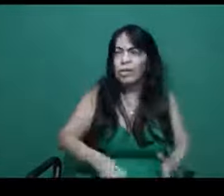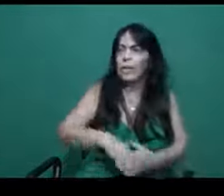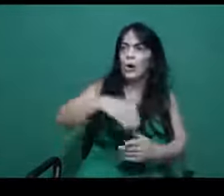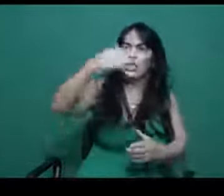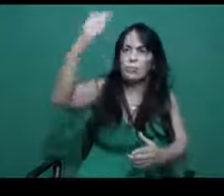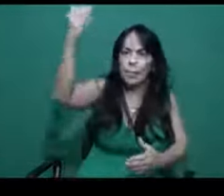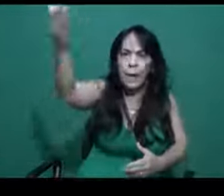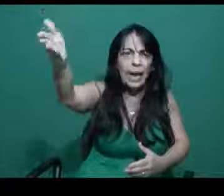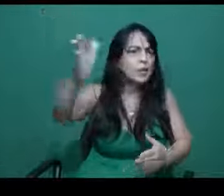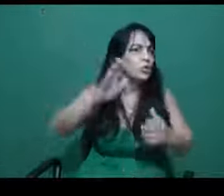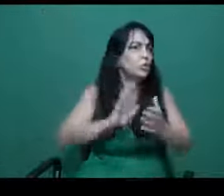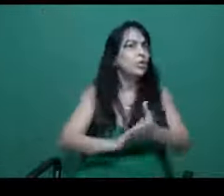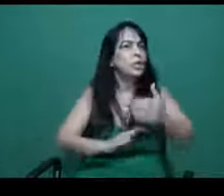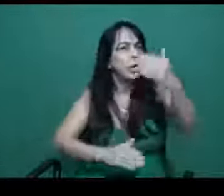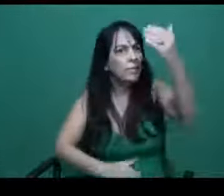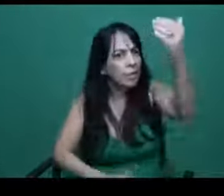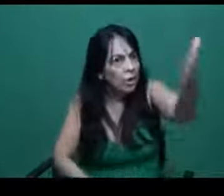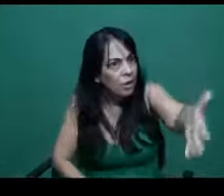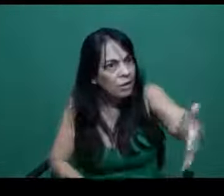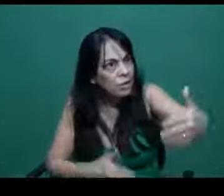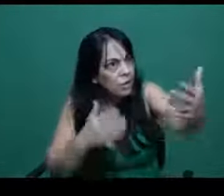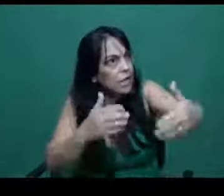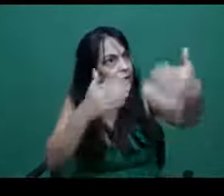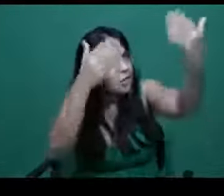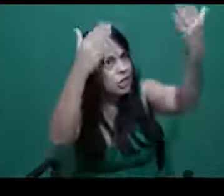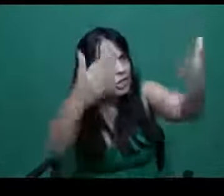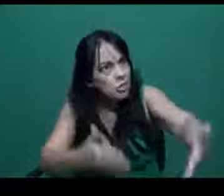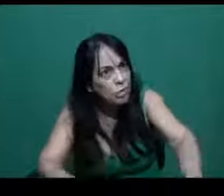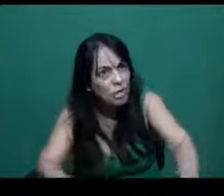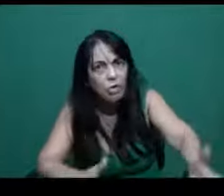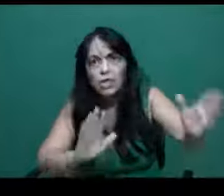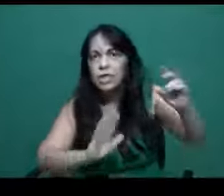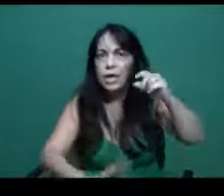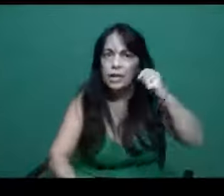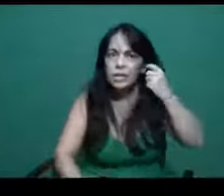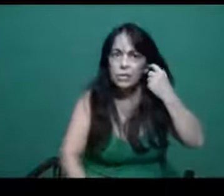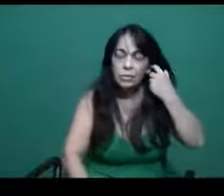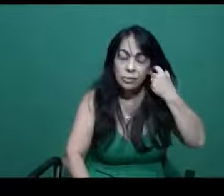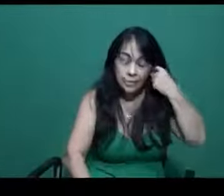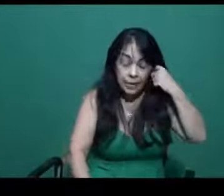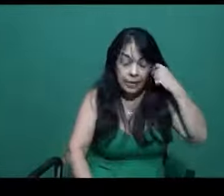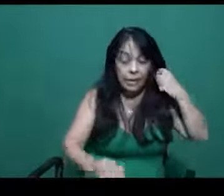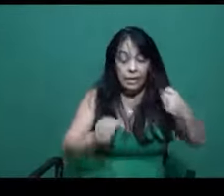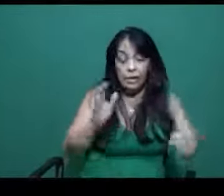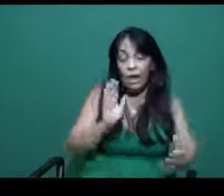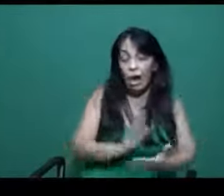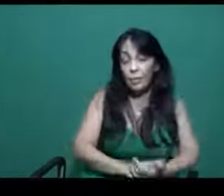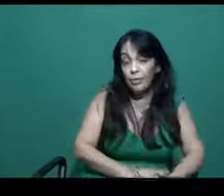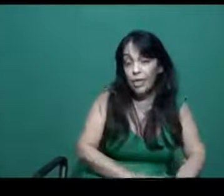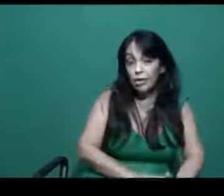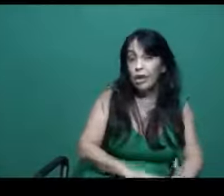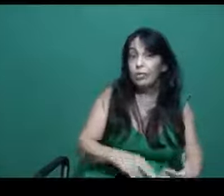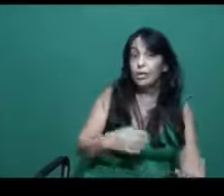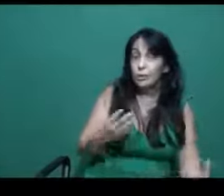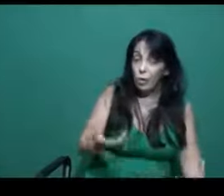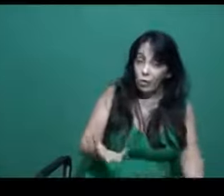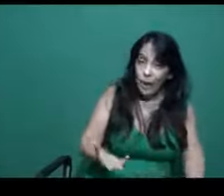ninguém mostra uma placa de rua, ninguém explica direitinho o sinal de trânsito. Então a professora, muito preocupada